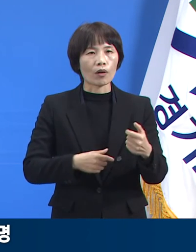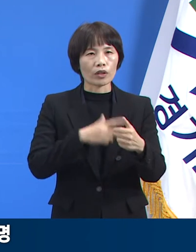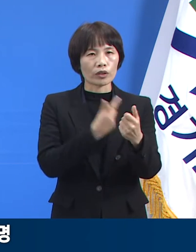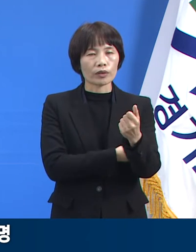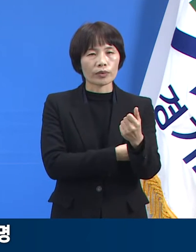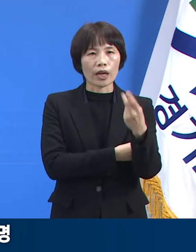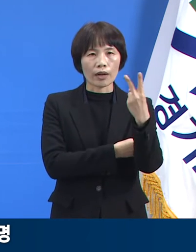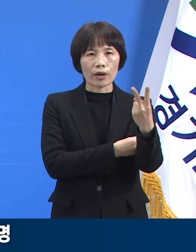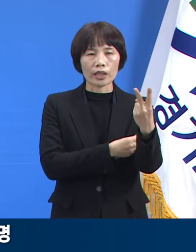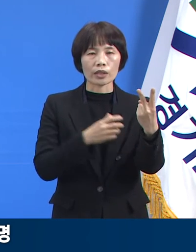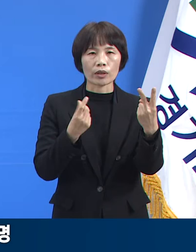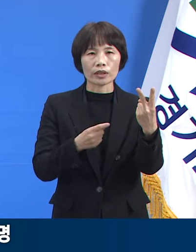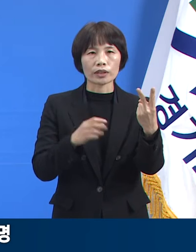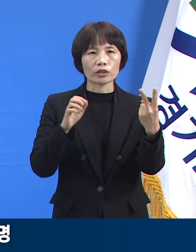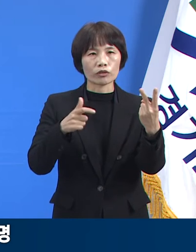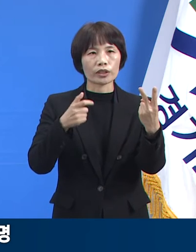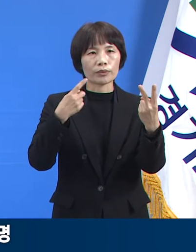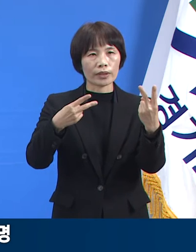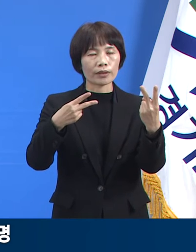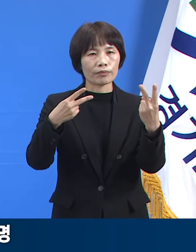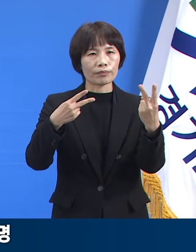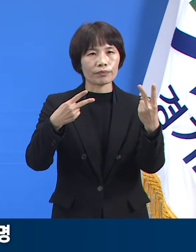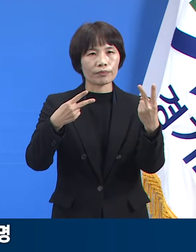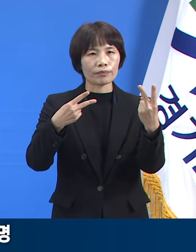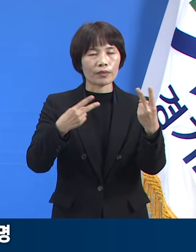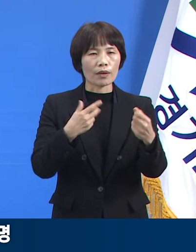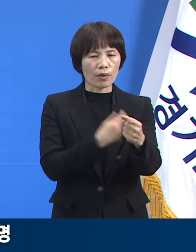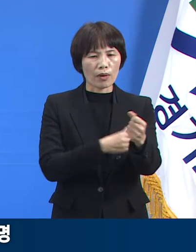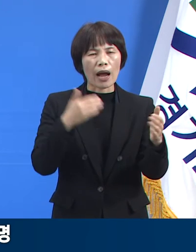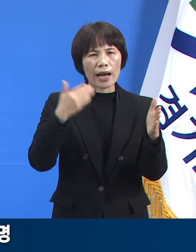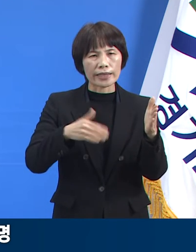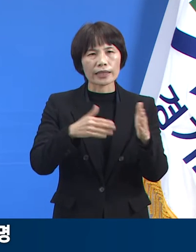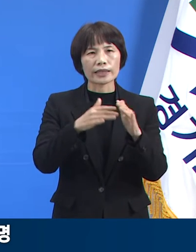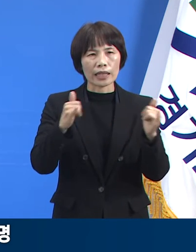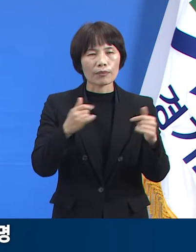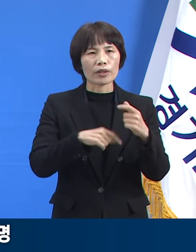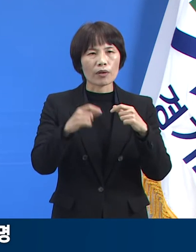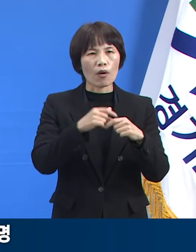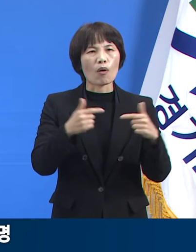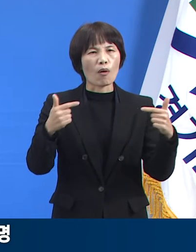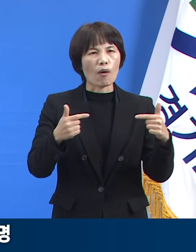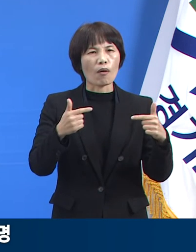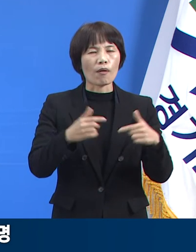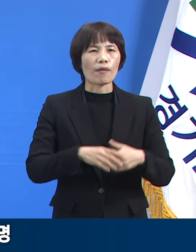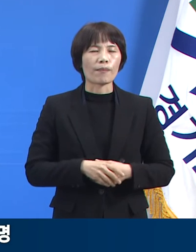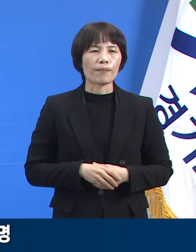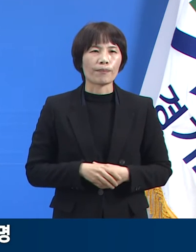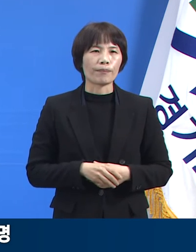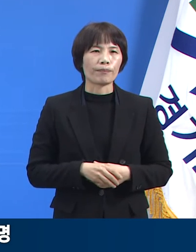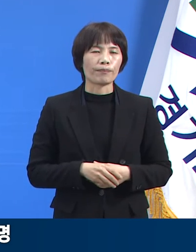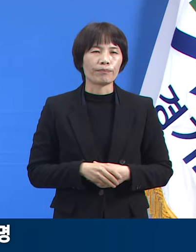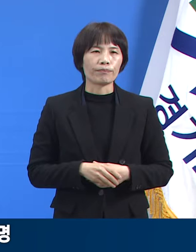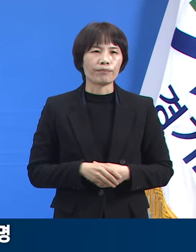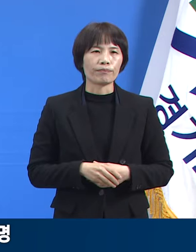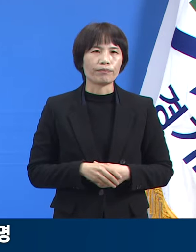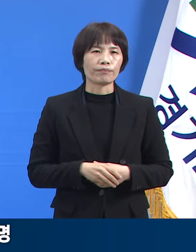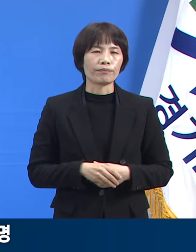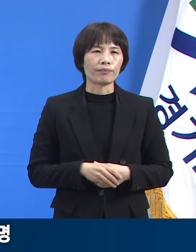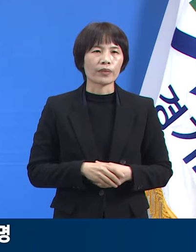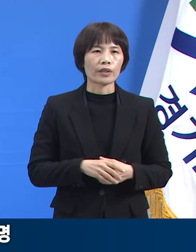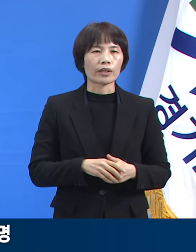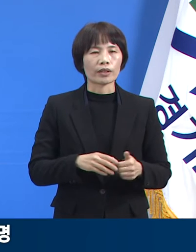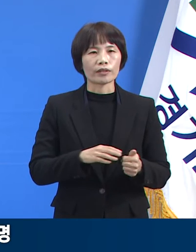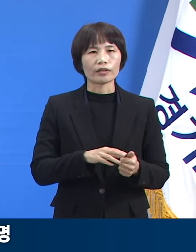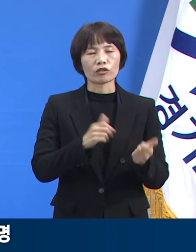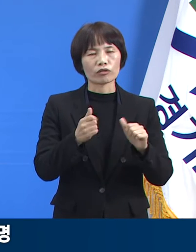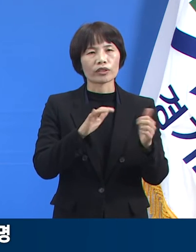55명으로 사망자의 47%가 백신 미접종자 또는 접종 미완료자로 확인되었습니다. 상가